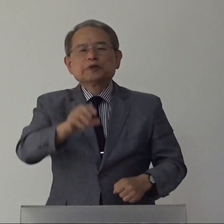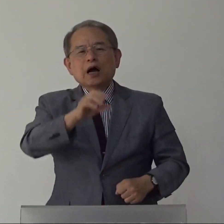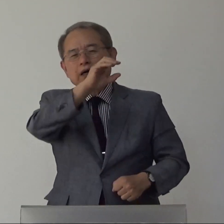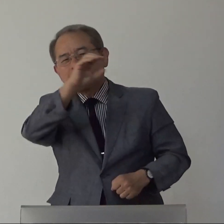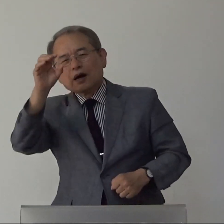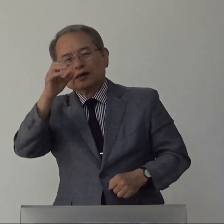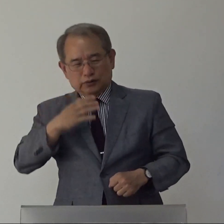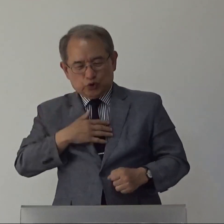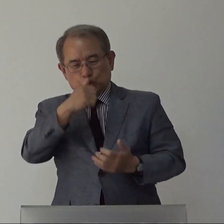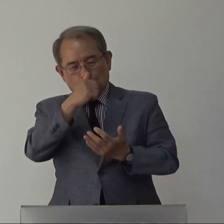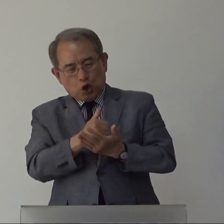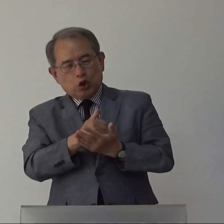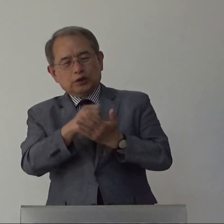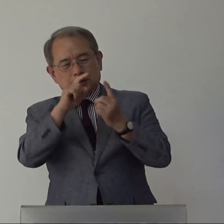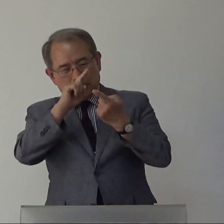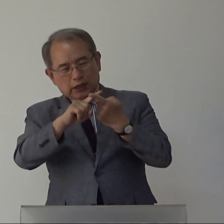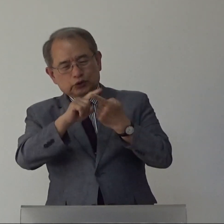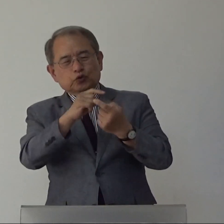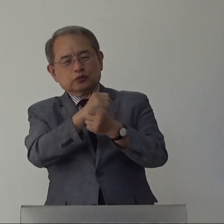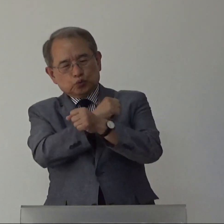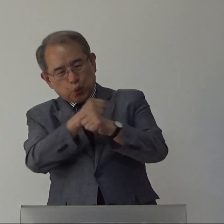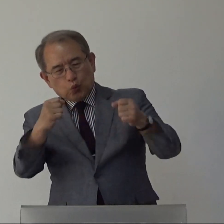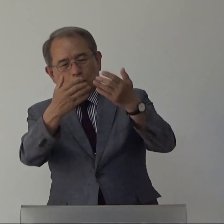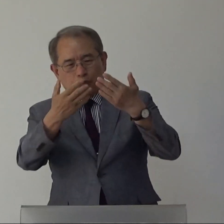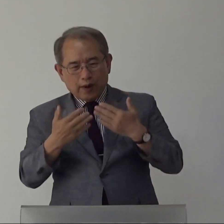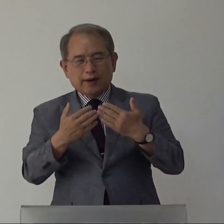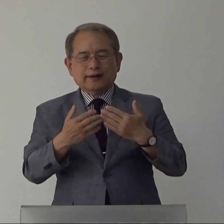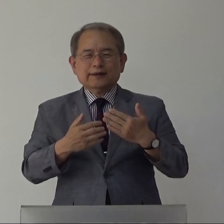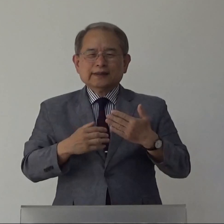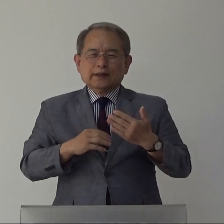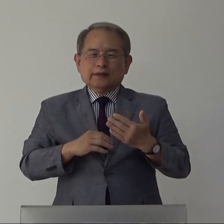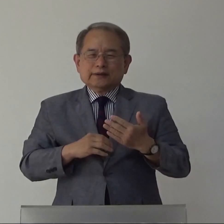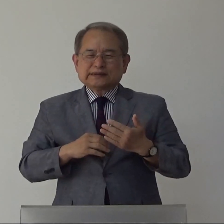마시는 것에, 즐기는 것에 목적이 있지 아니하고